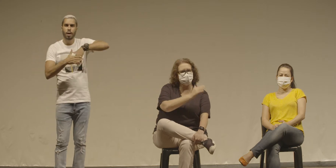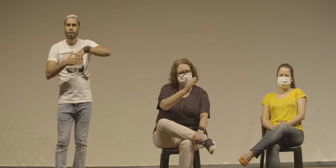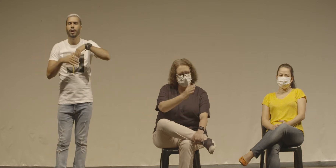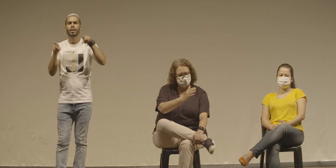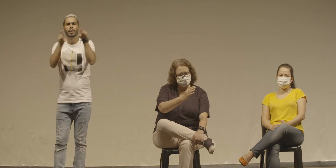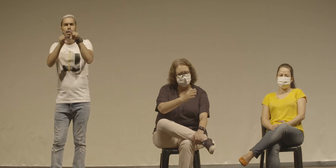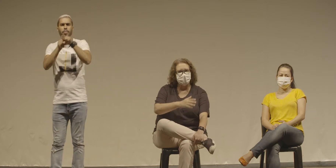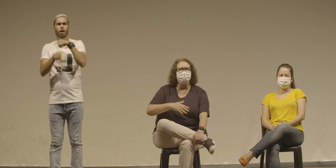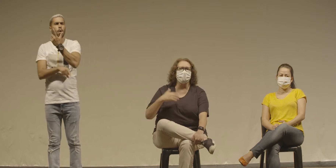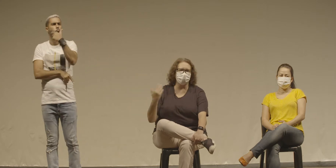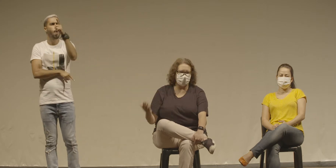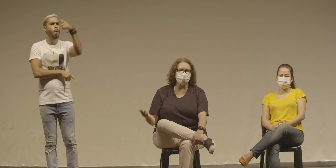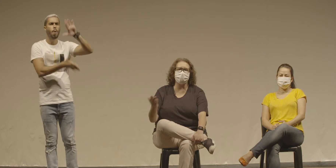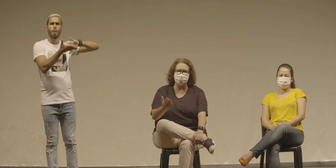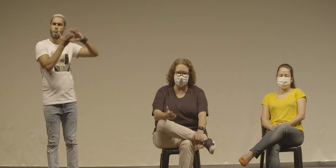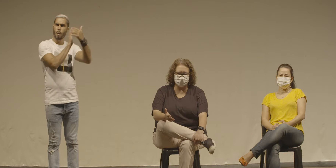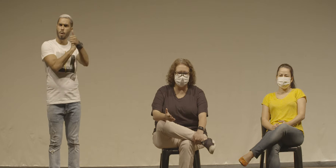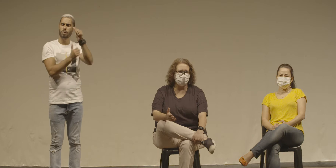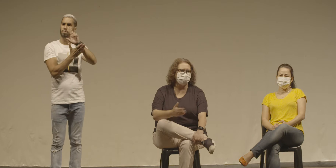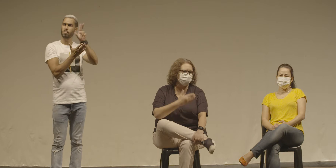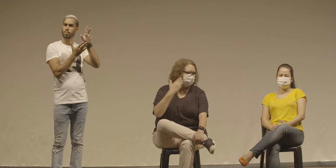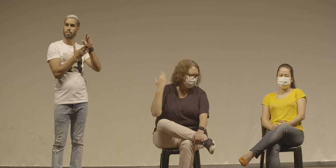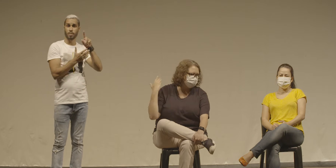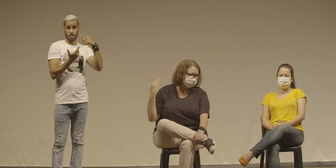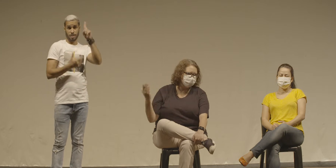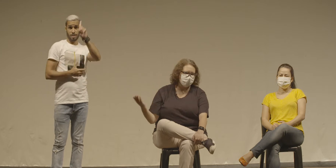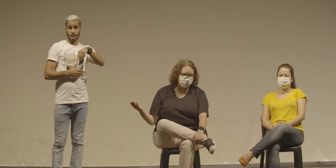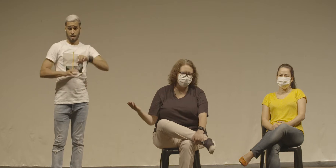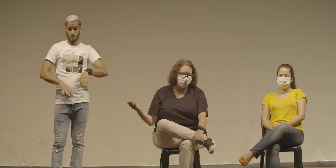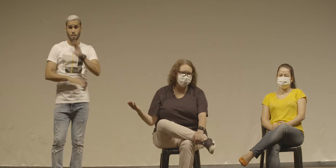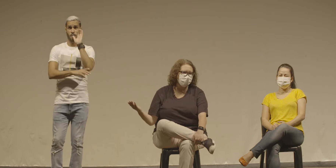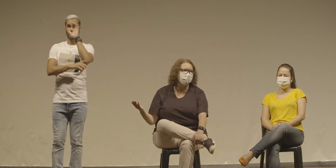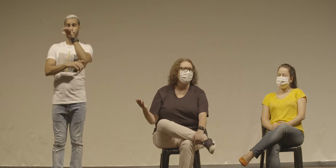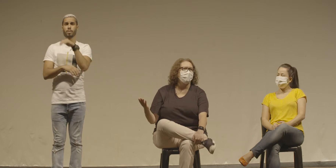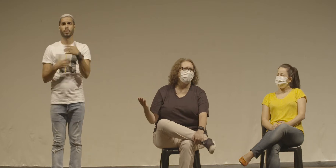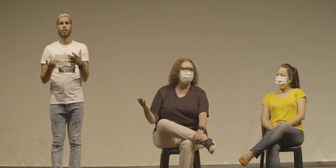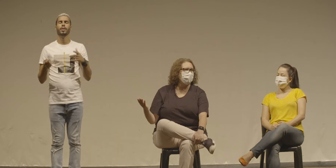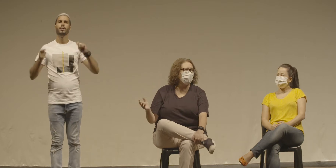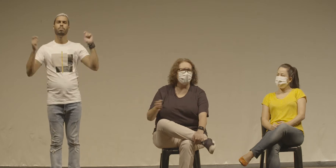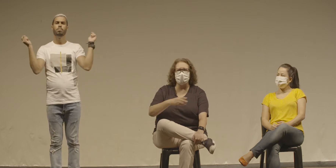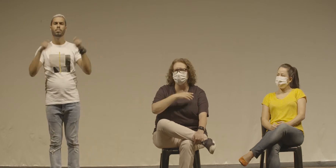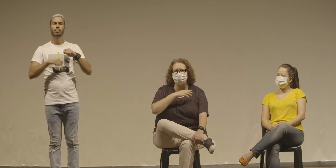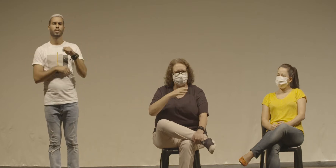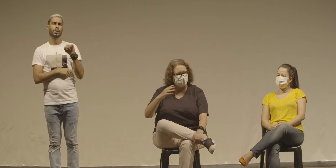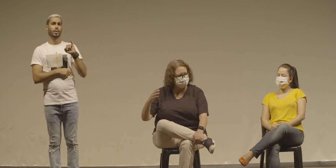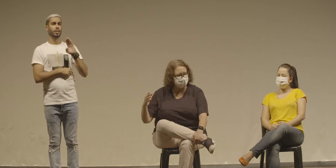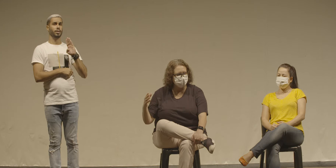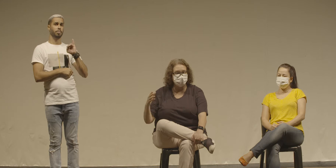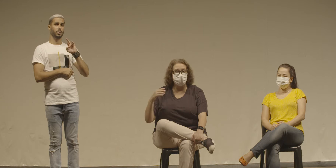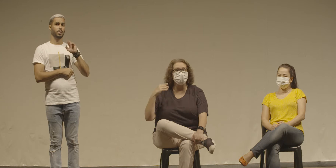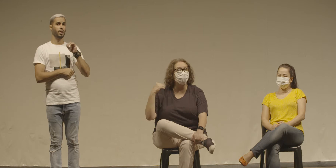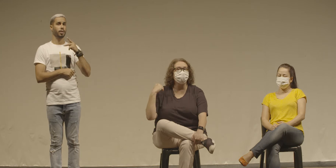nos outros esportes, no caso o basquete. Então elas tiveram, como vocês puderam ver no filme, o Ibirapuera